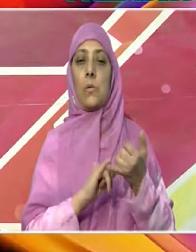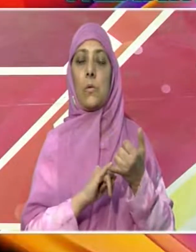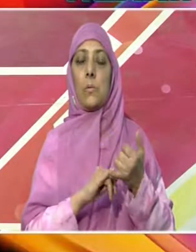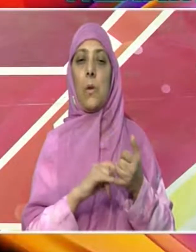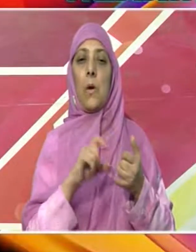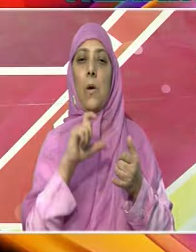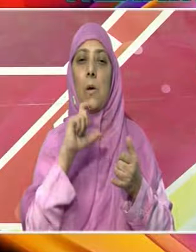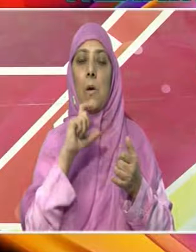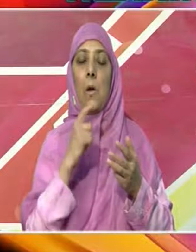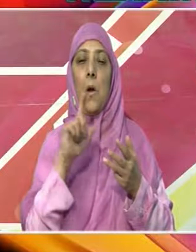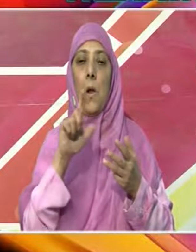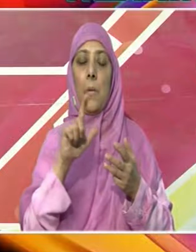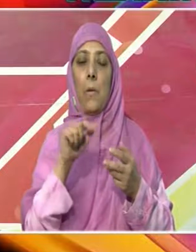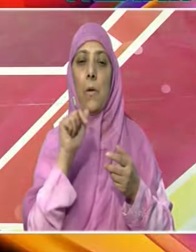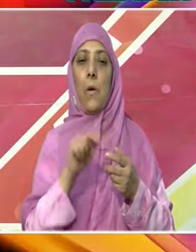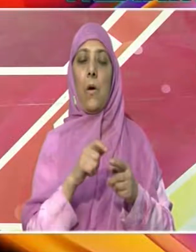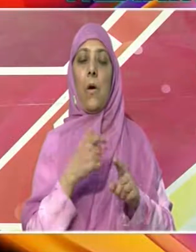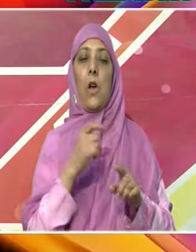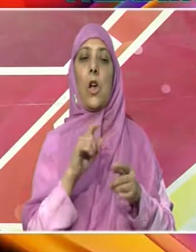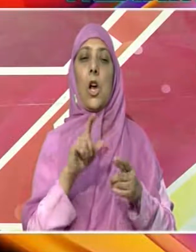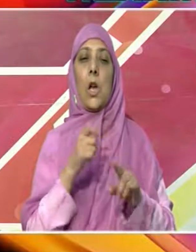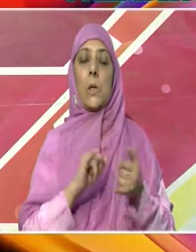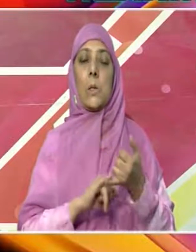स्मार्ट सिटी लिमिटेड